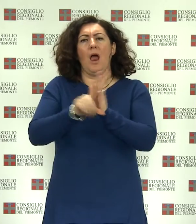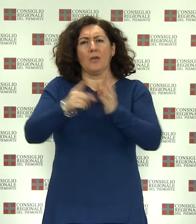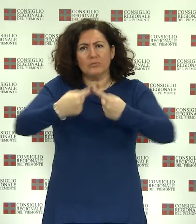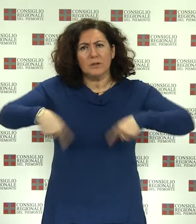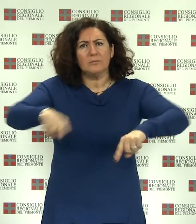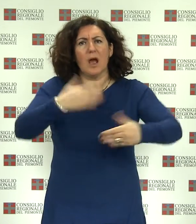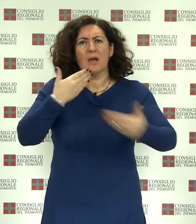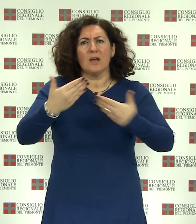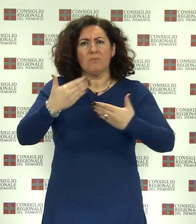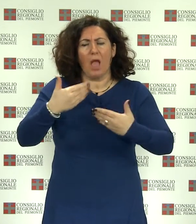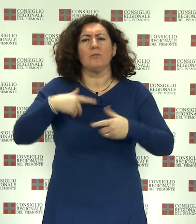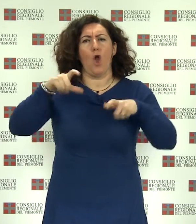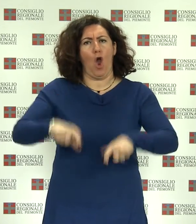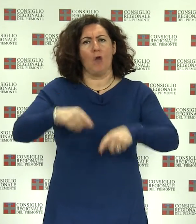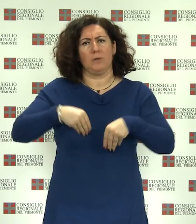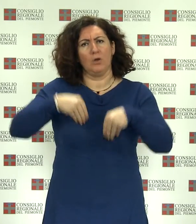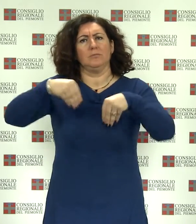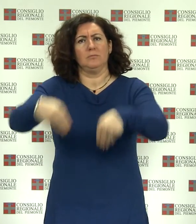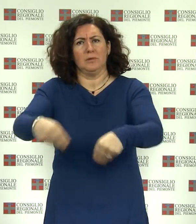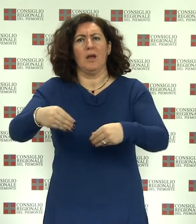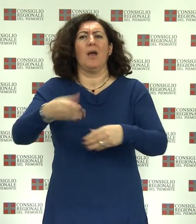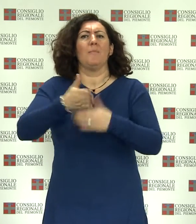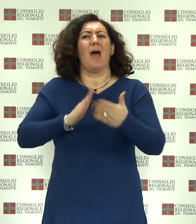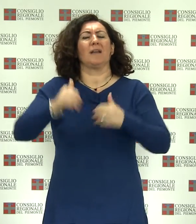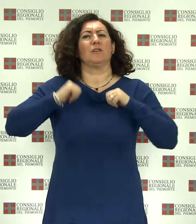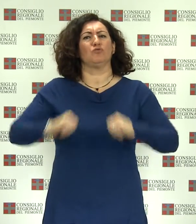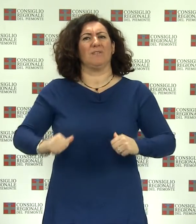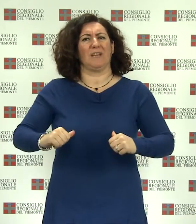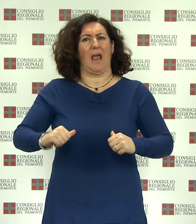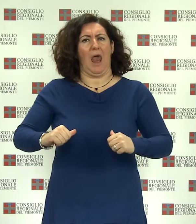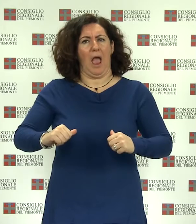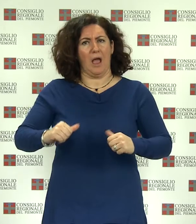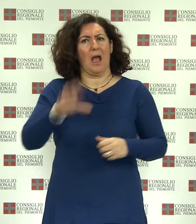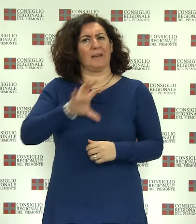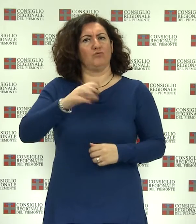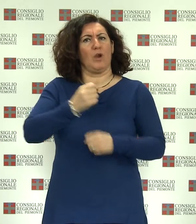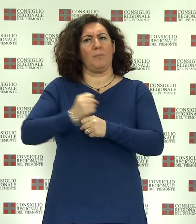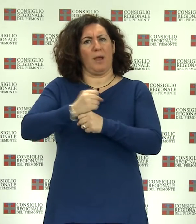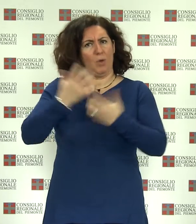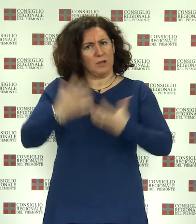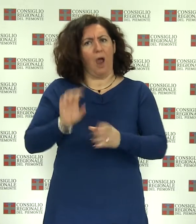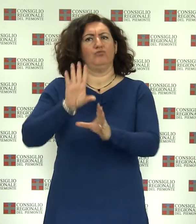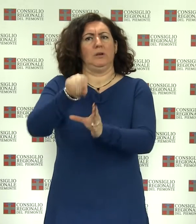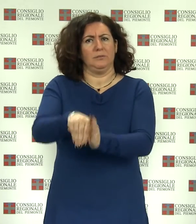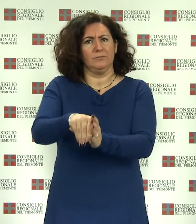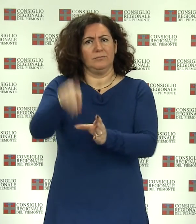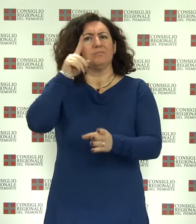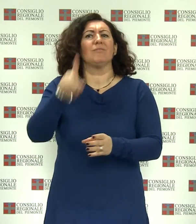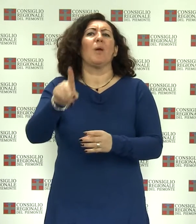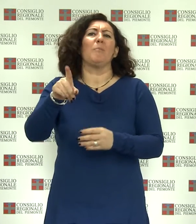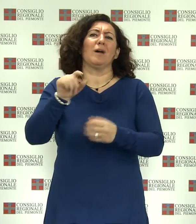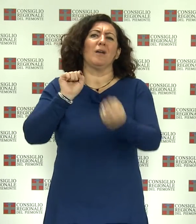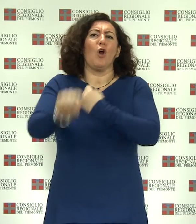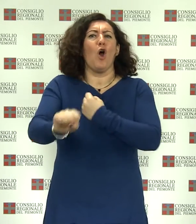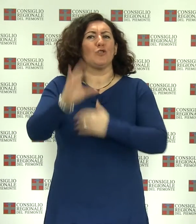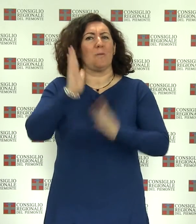parte civile della Regione nei processi contro la criminalità organizzata. In ordinaria ha proseguito l'esame di due proposte